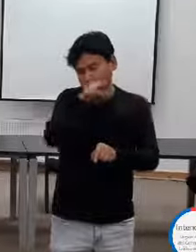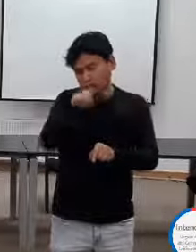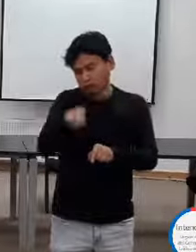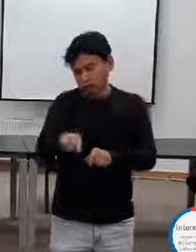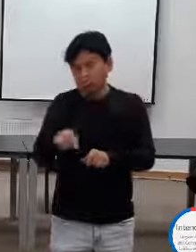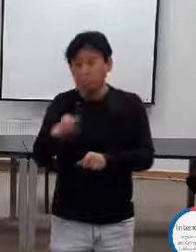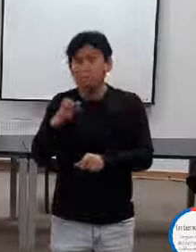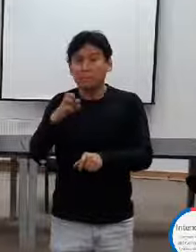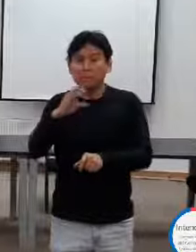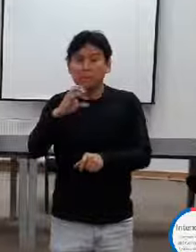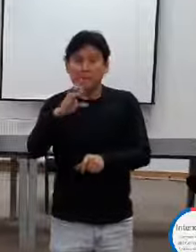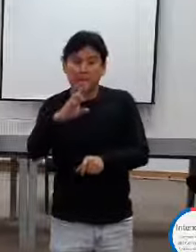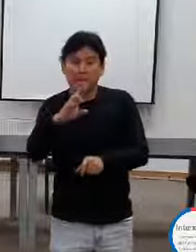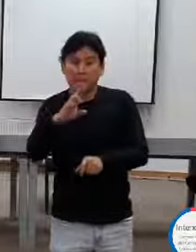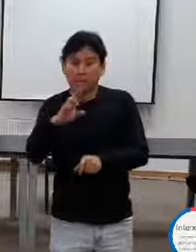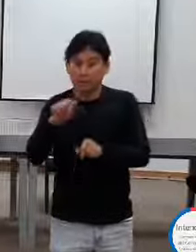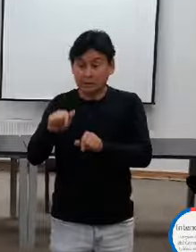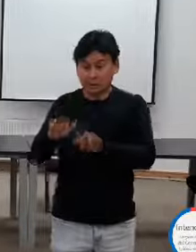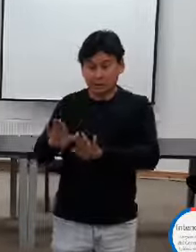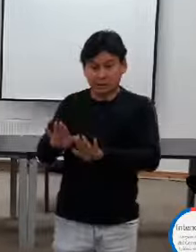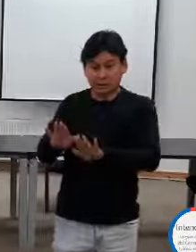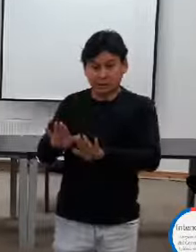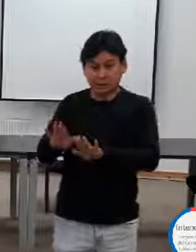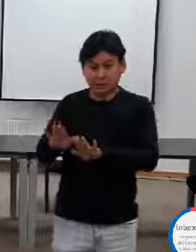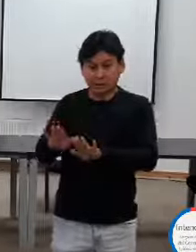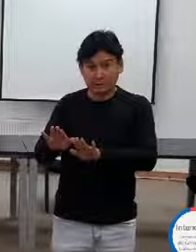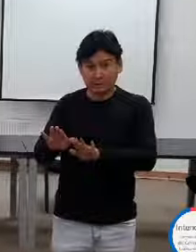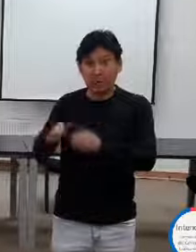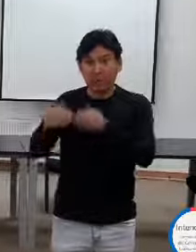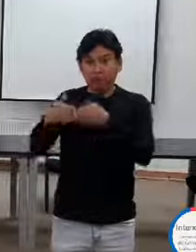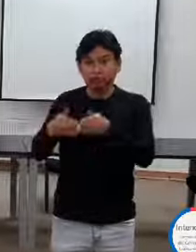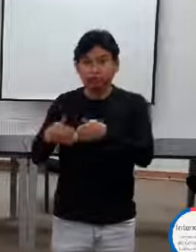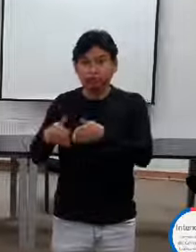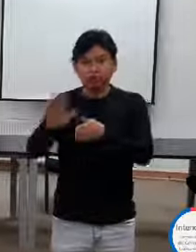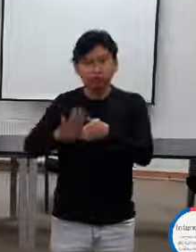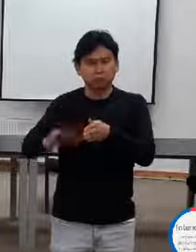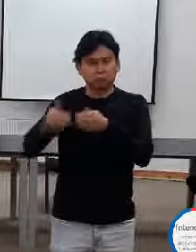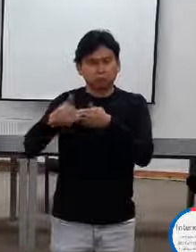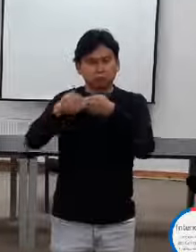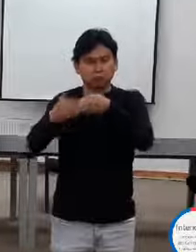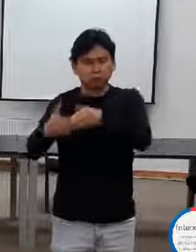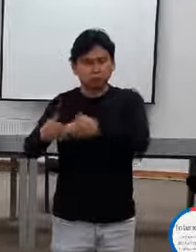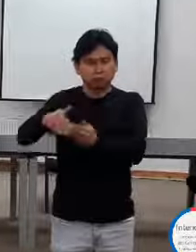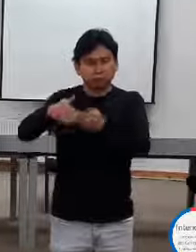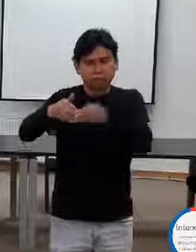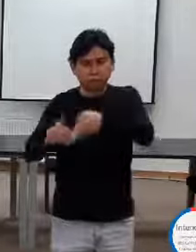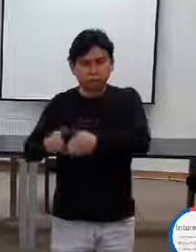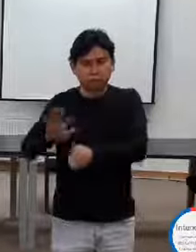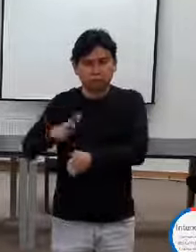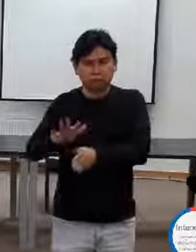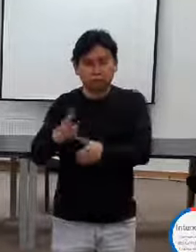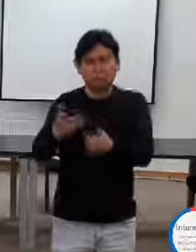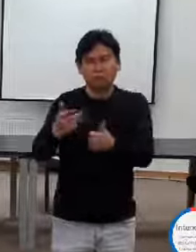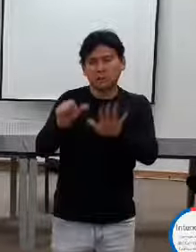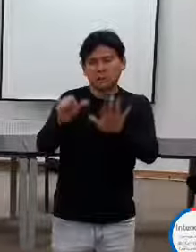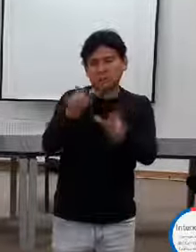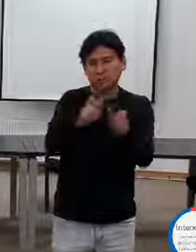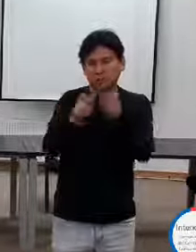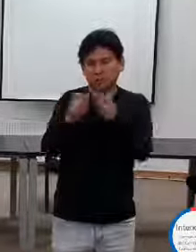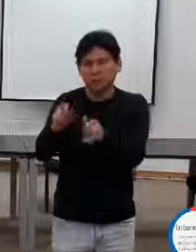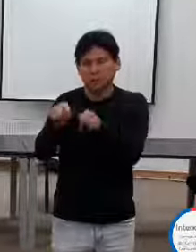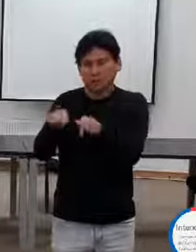de PCR, quedando el tripulante a la gira, junto con toda su tripulación, que son alrededor de seis